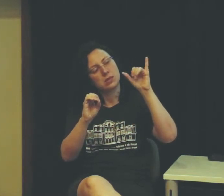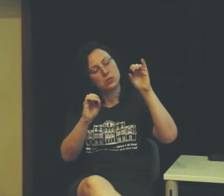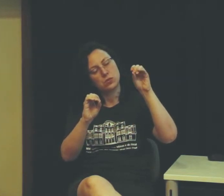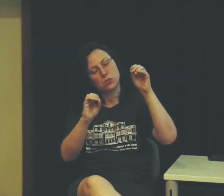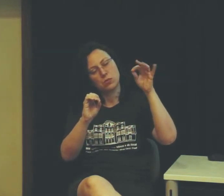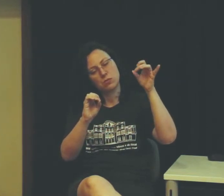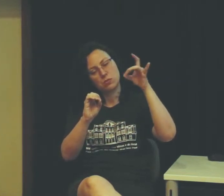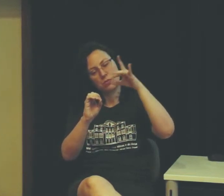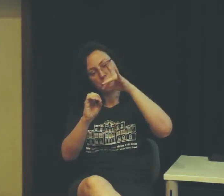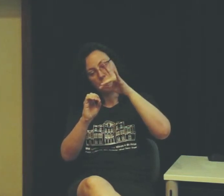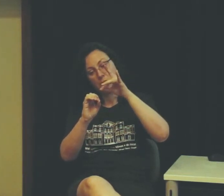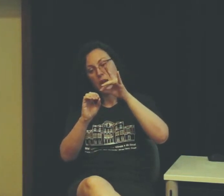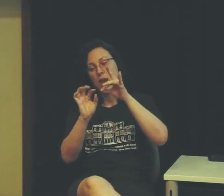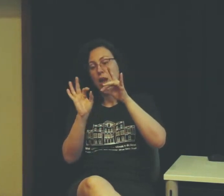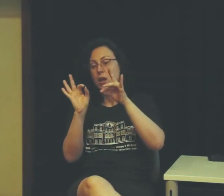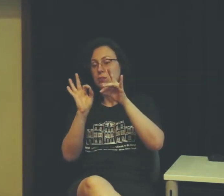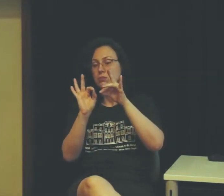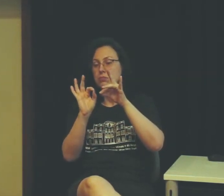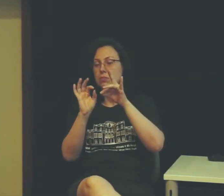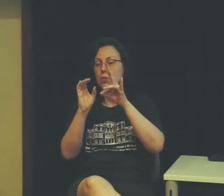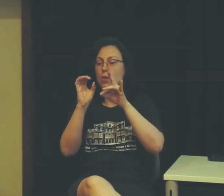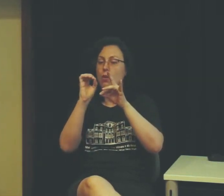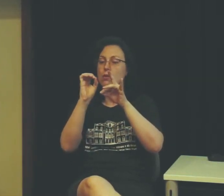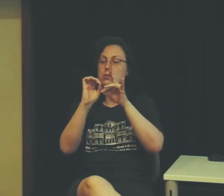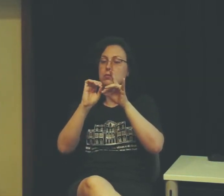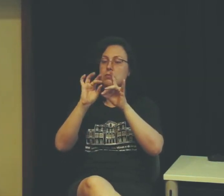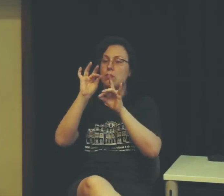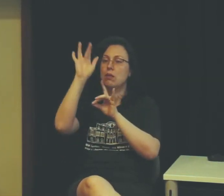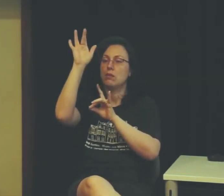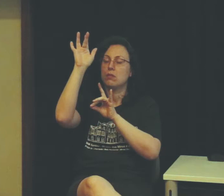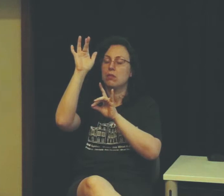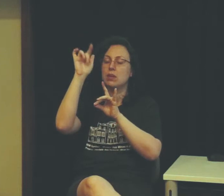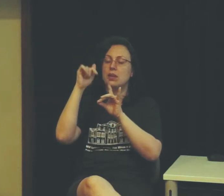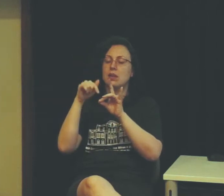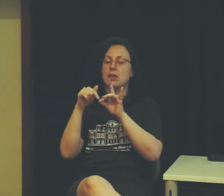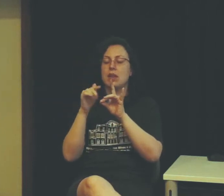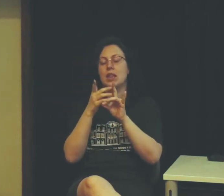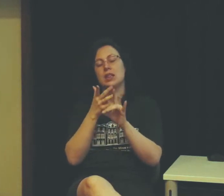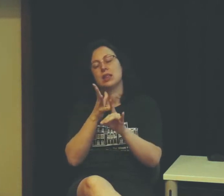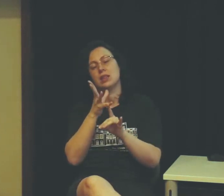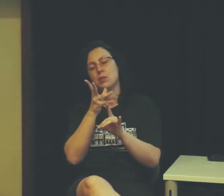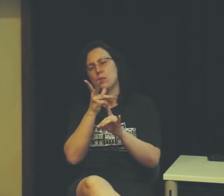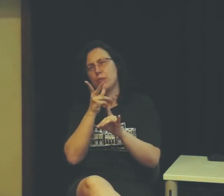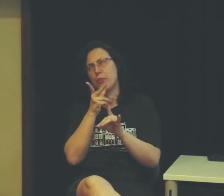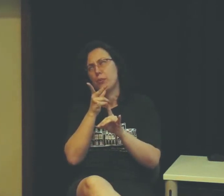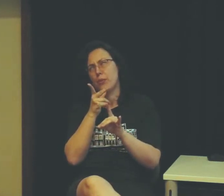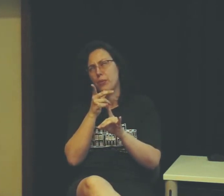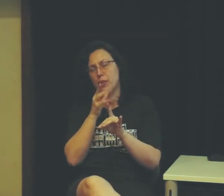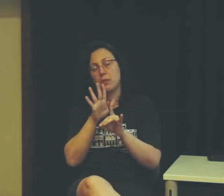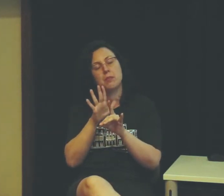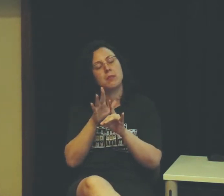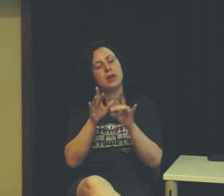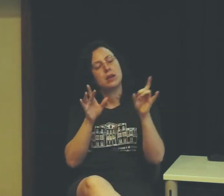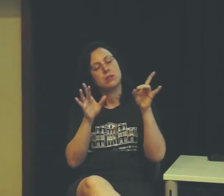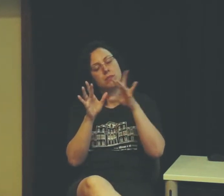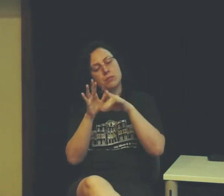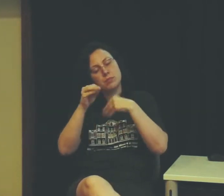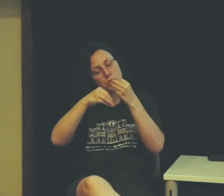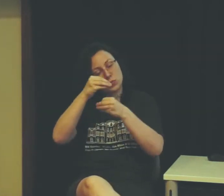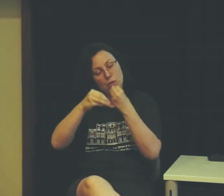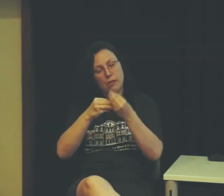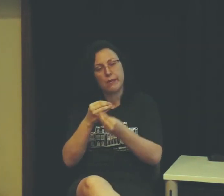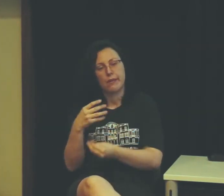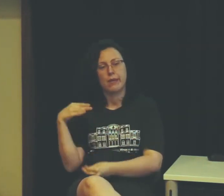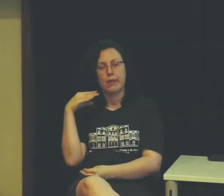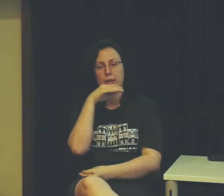oxigenada, ele sai. Ou seja, essa reação demoraria horas e instantes pode acontecer. Ou ainda mais vulgar, a gente